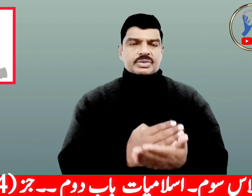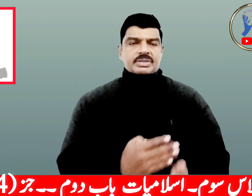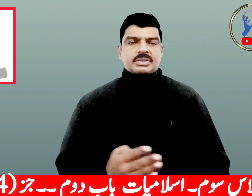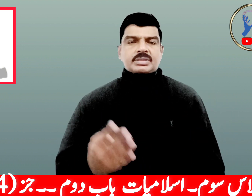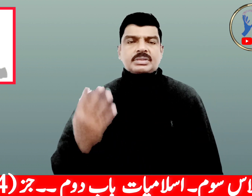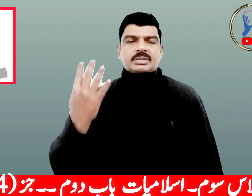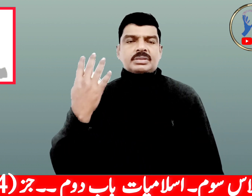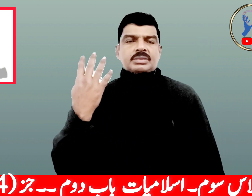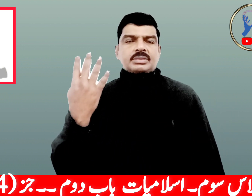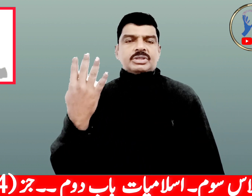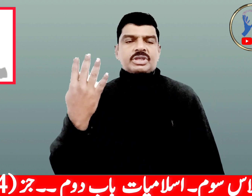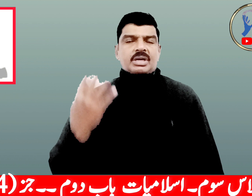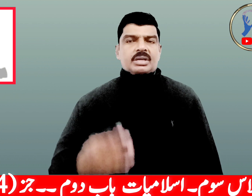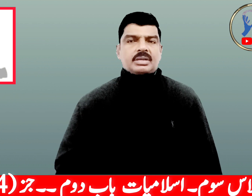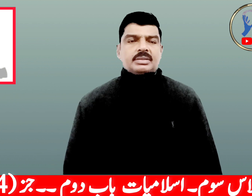جز 4